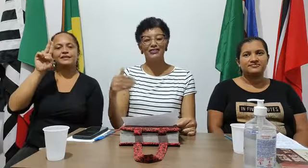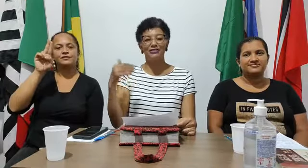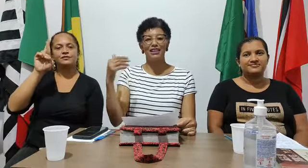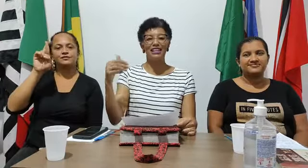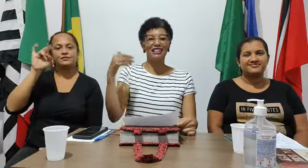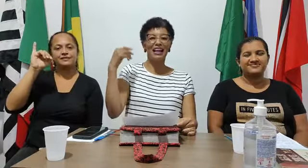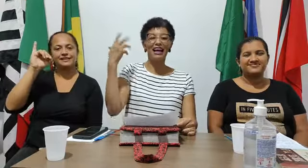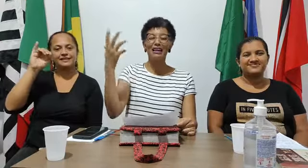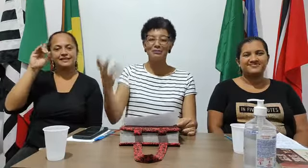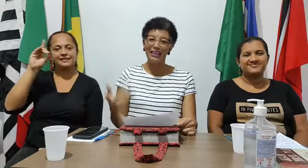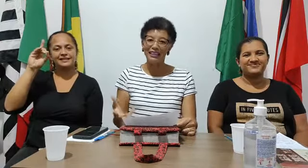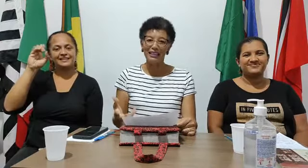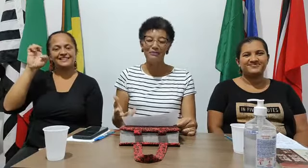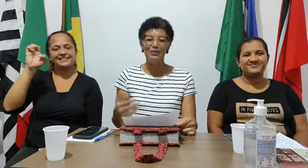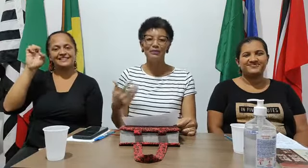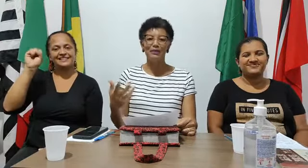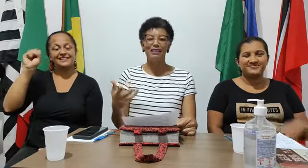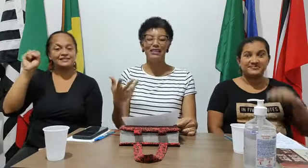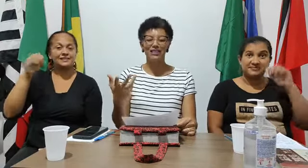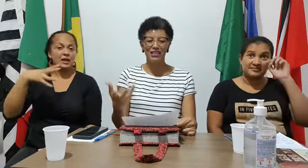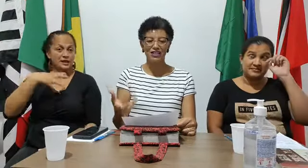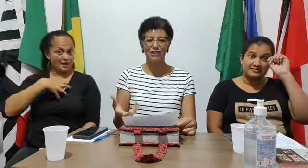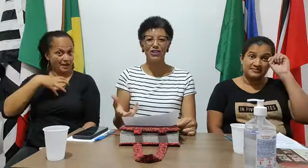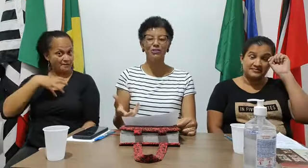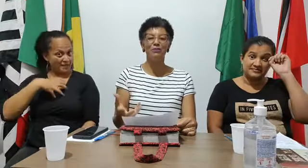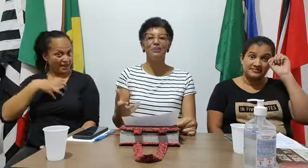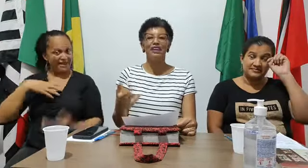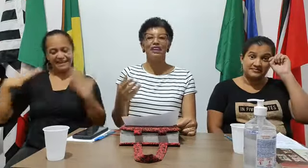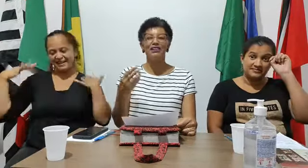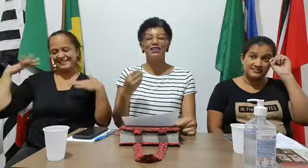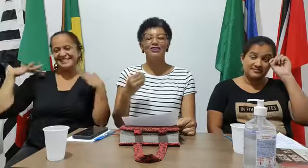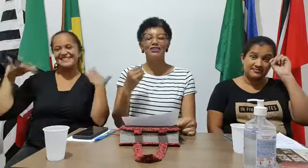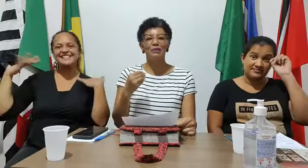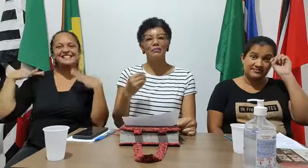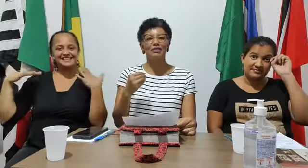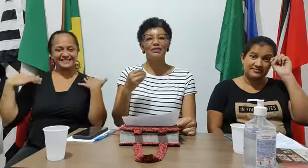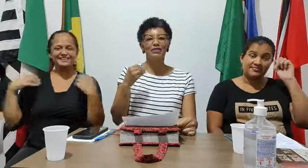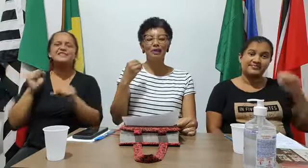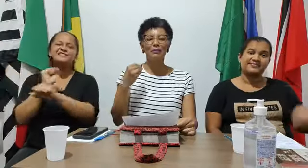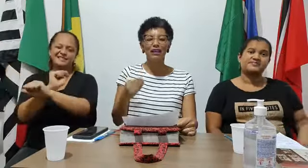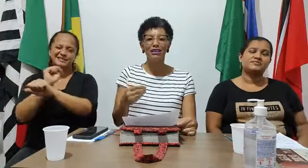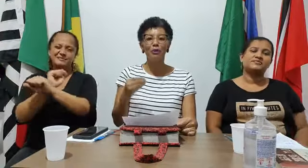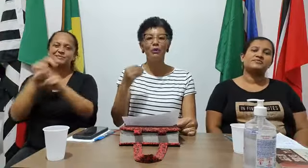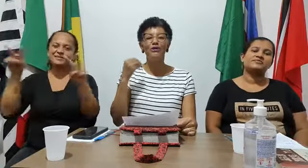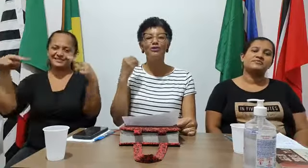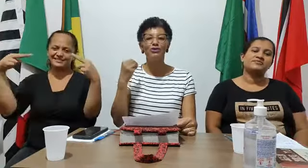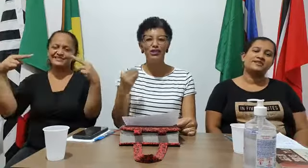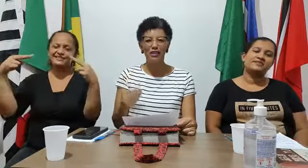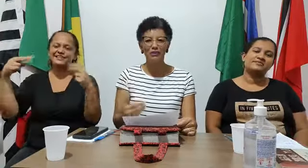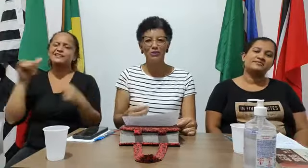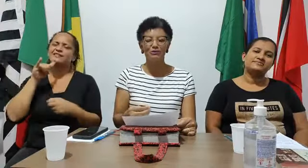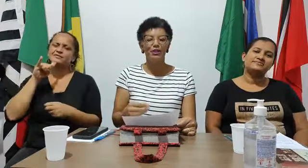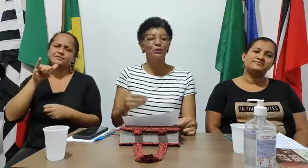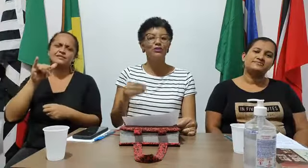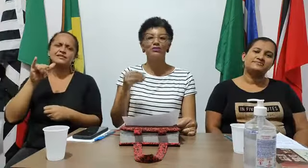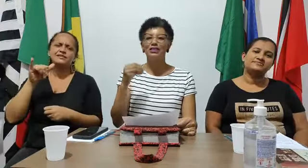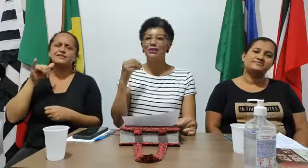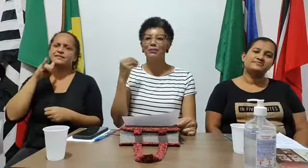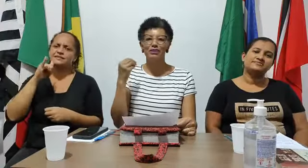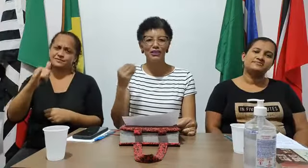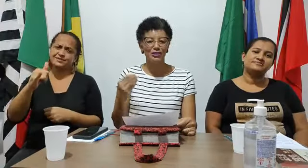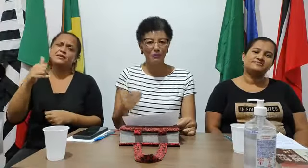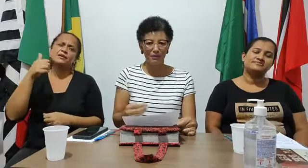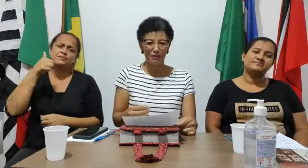passeando, está de férias lá na Bahia. Espero que ela esteja assistindo. Eu quero dizer para você, mãe, o quanto eu te amo, quanto